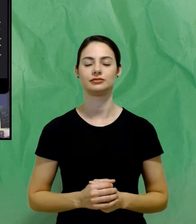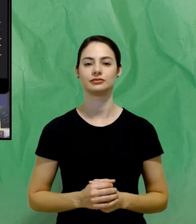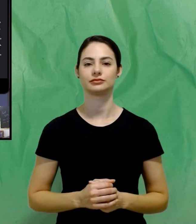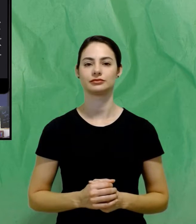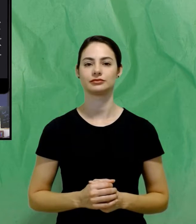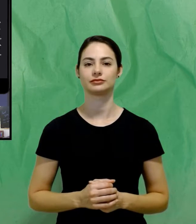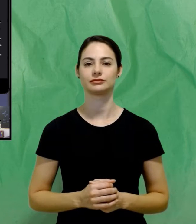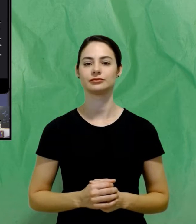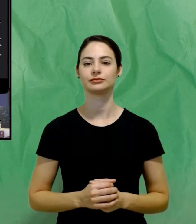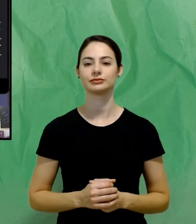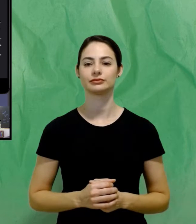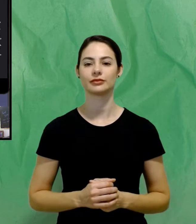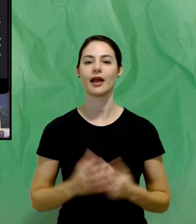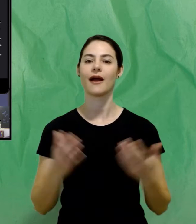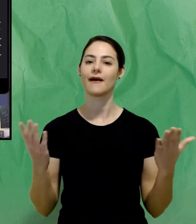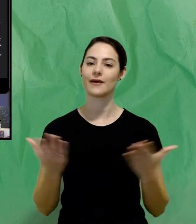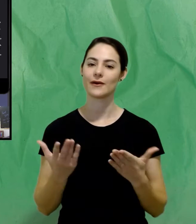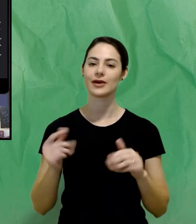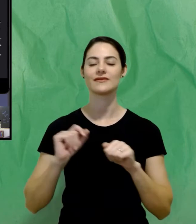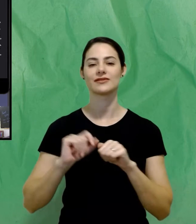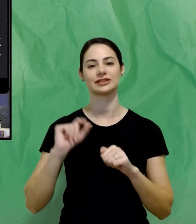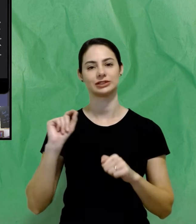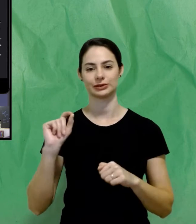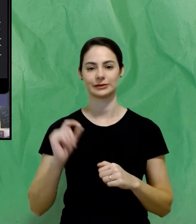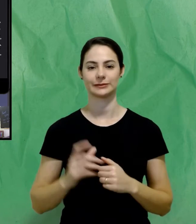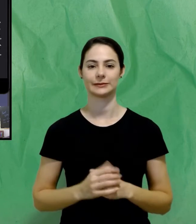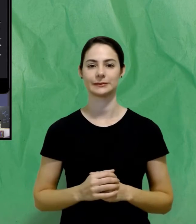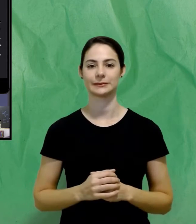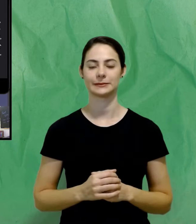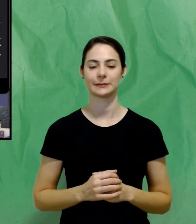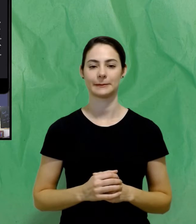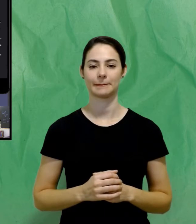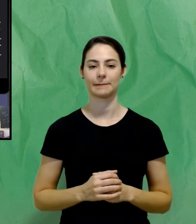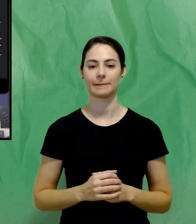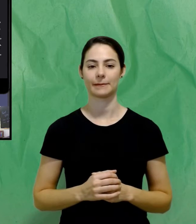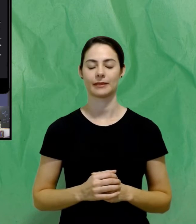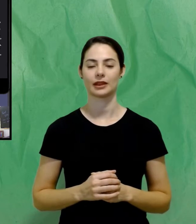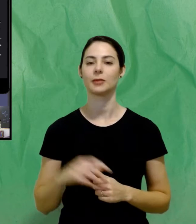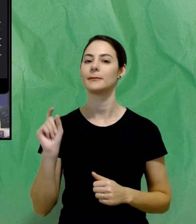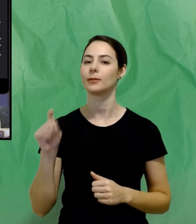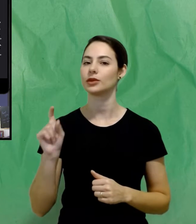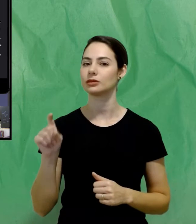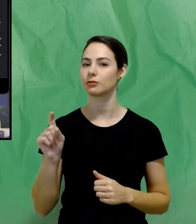onde agora, o que eu vou fazer? Esse botão aqui é o meu componente, né?